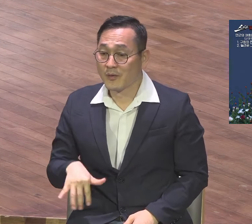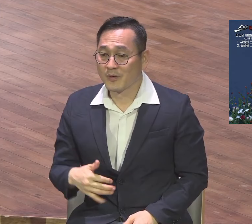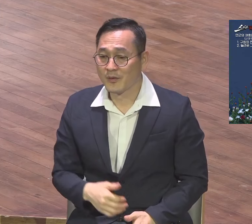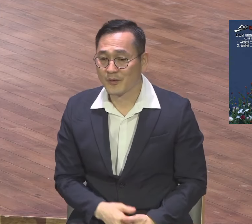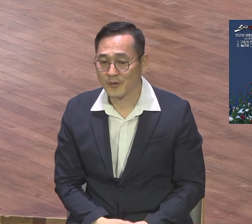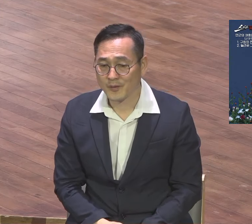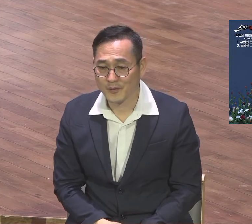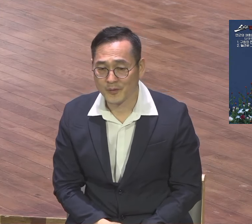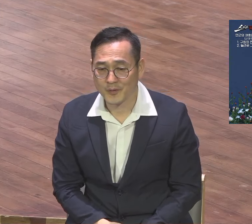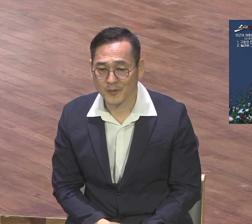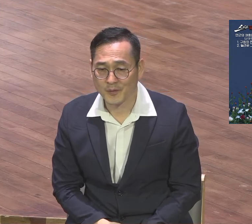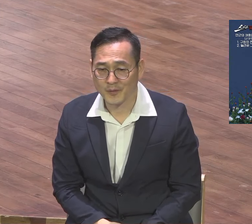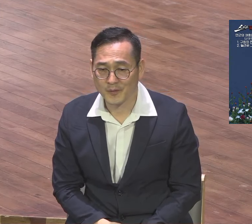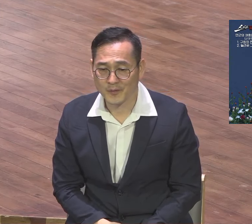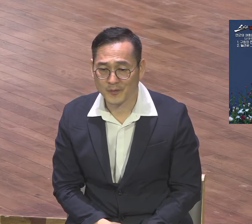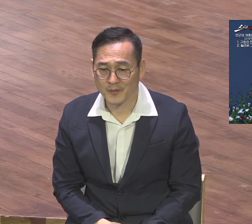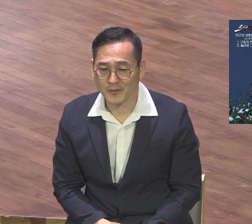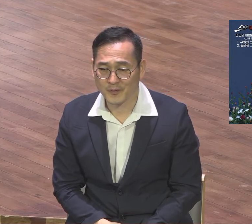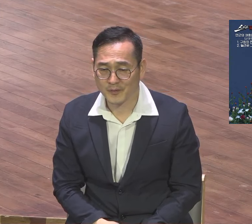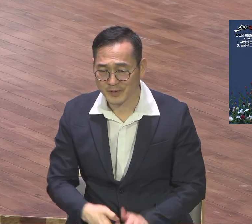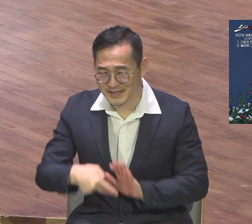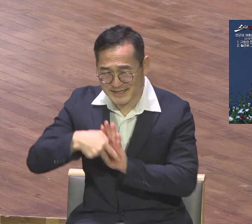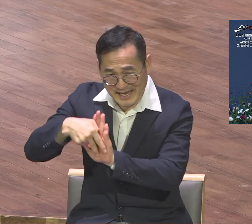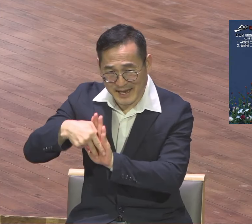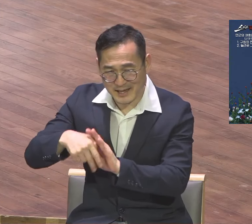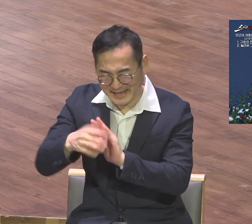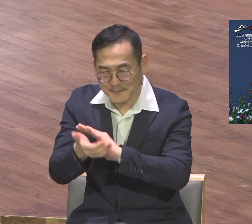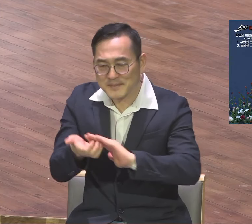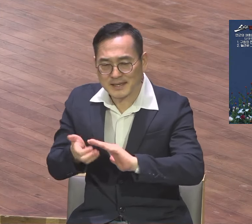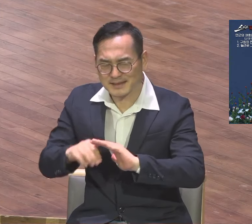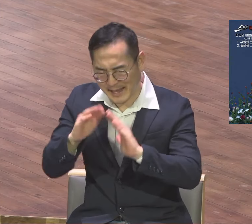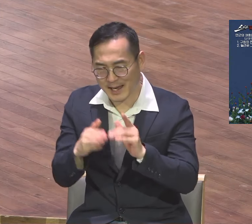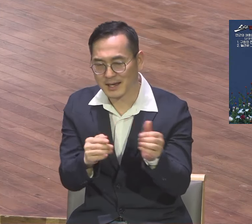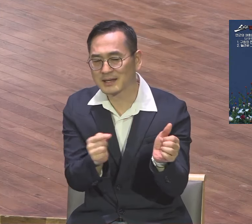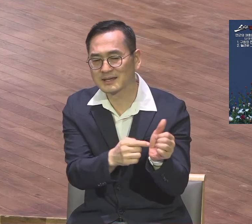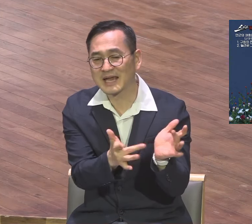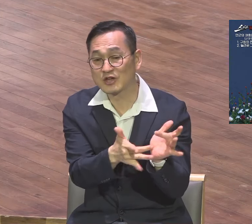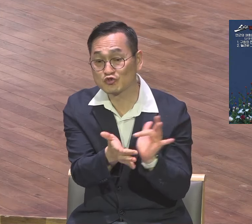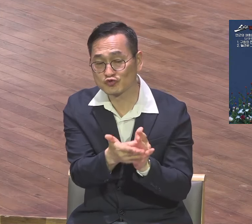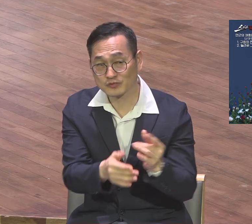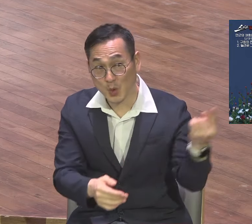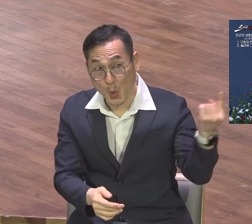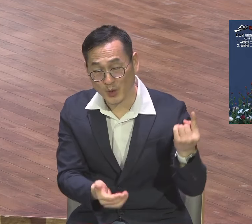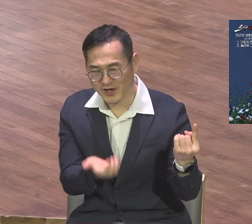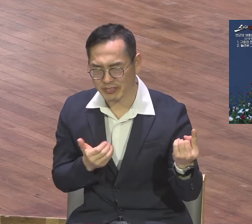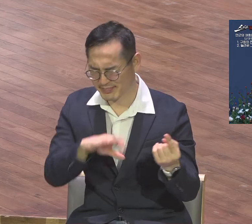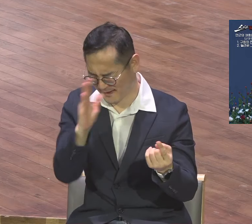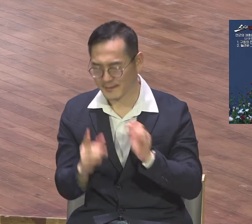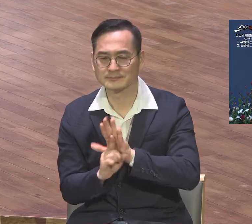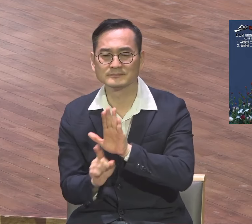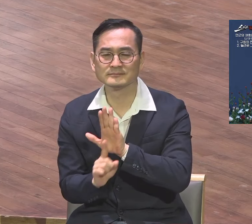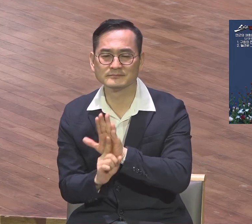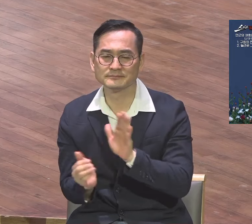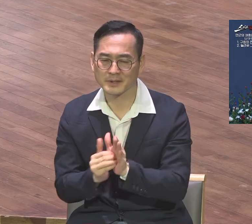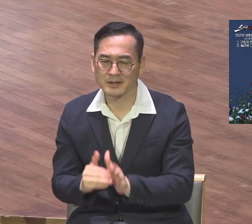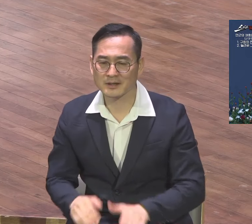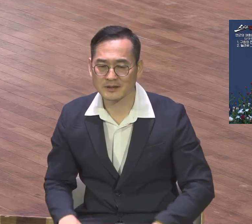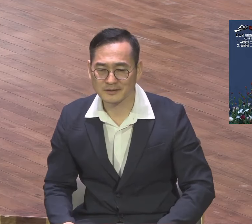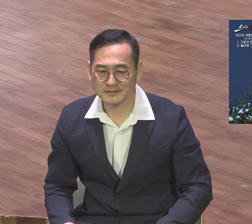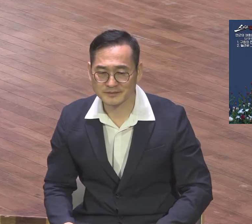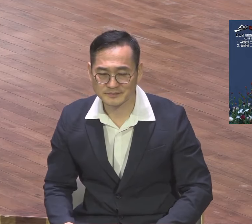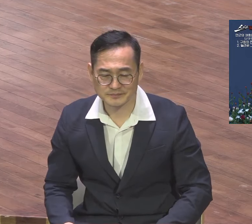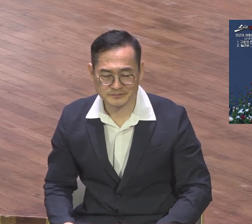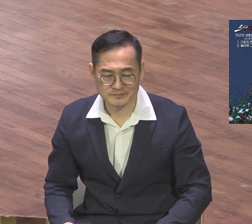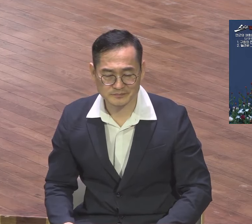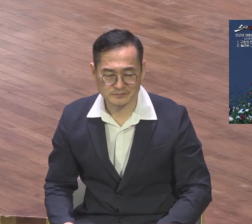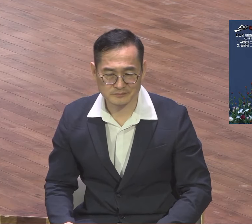이거를 이 이사야가 다 예언한 거예요. 그대로 다 됐죠. 우리는 얼마나 행복해요. 이사야 당시에는 이 말해도 뭐